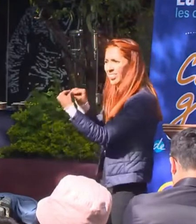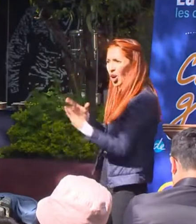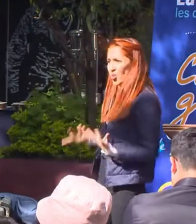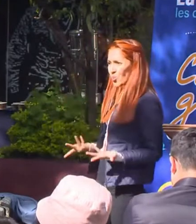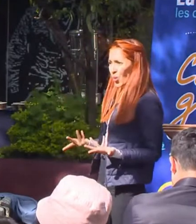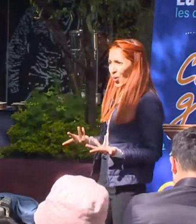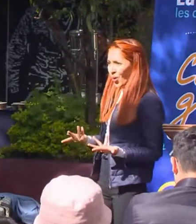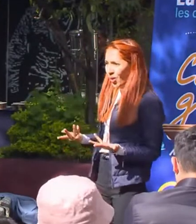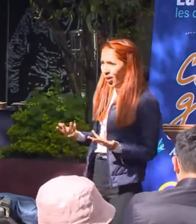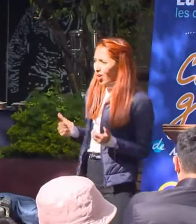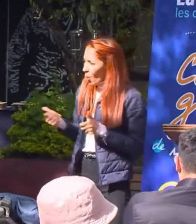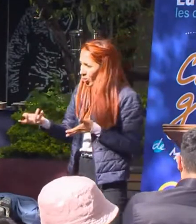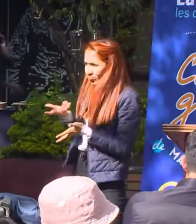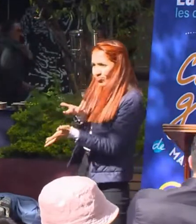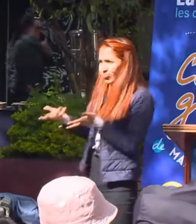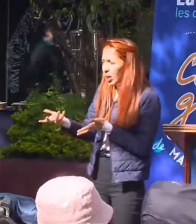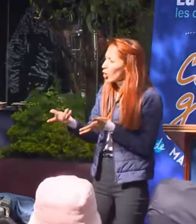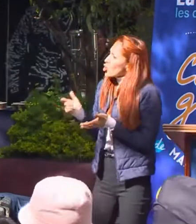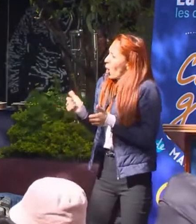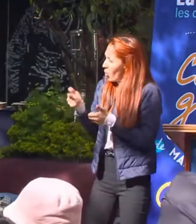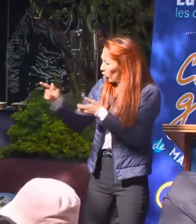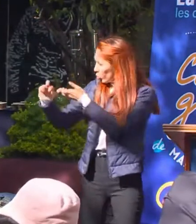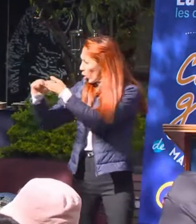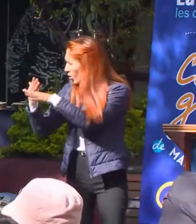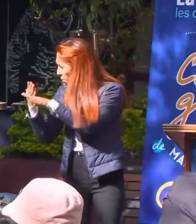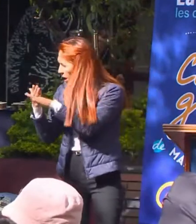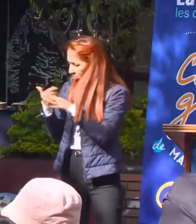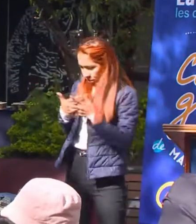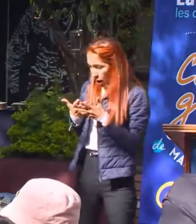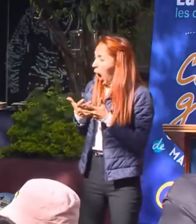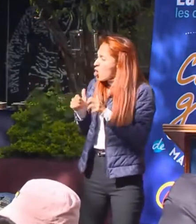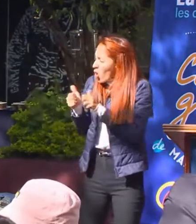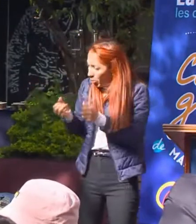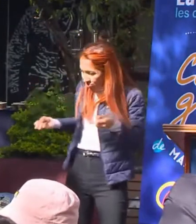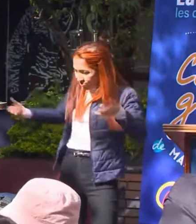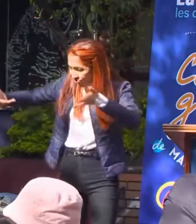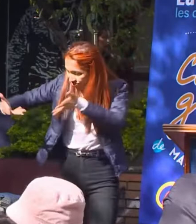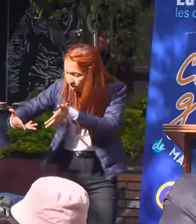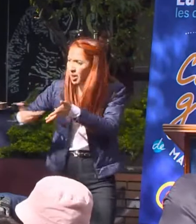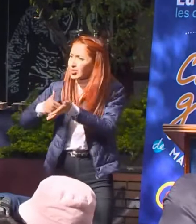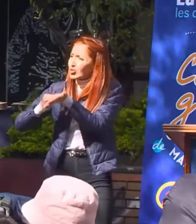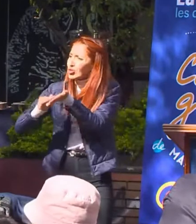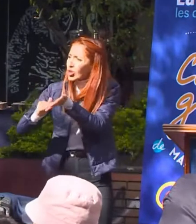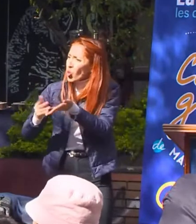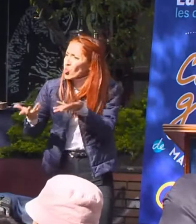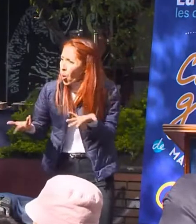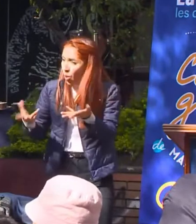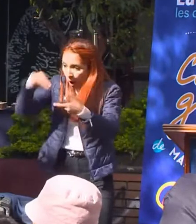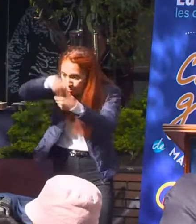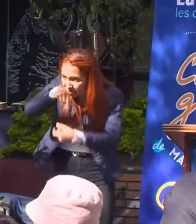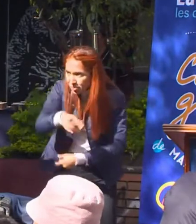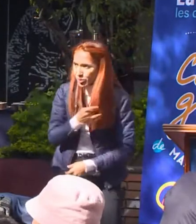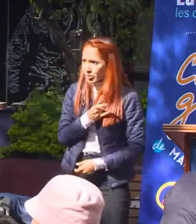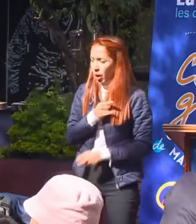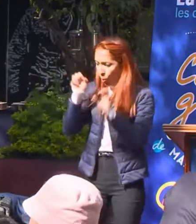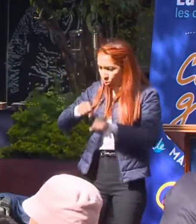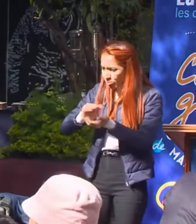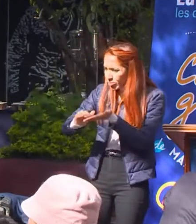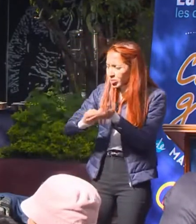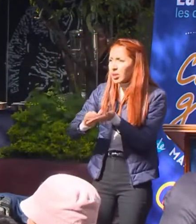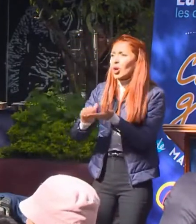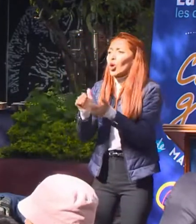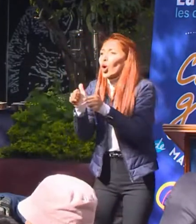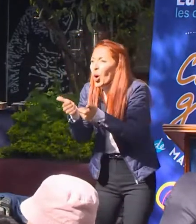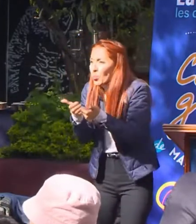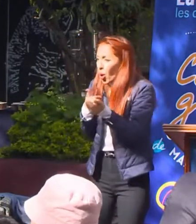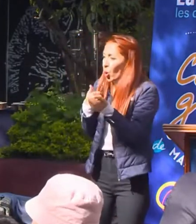contradicciones, para poderlas resolver, como lo decía Estanislao Zuleta, ¿sí? Para poderlo resolver a